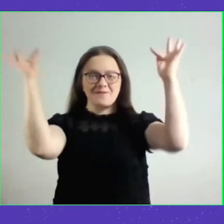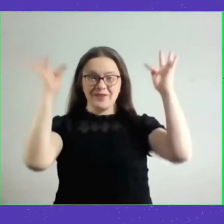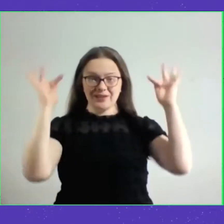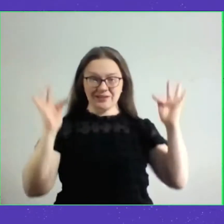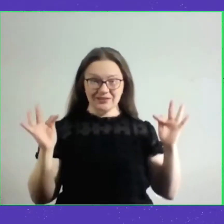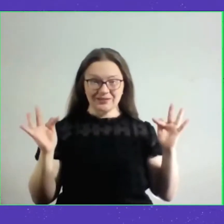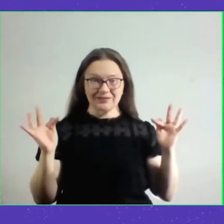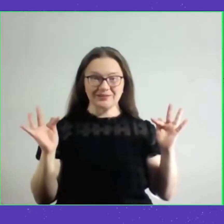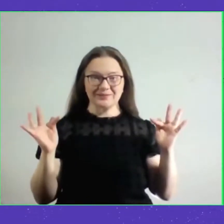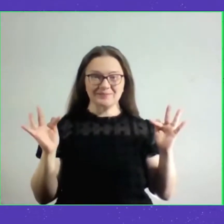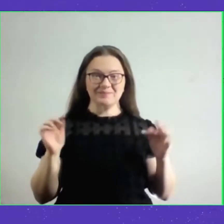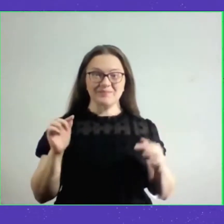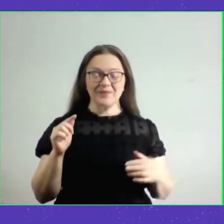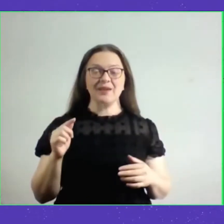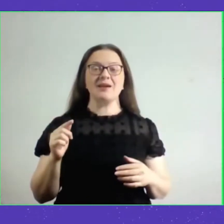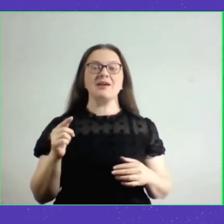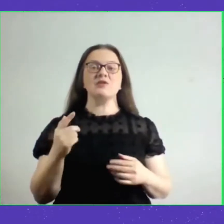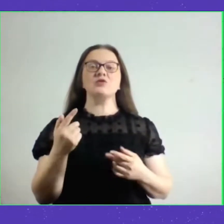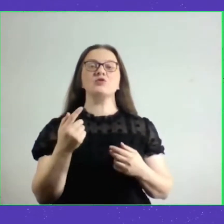falar comigo?